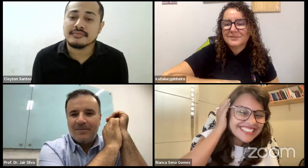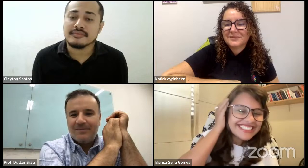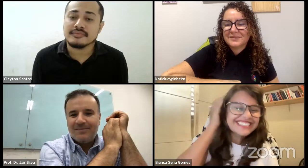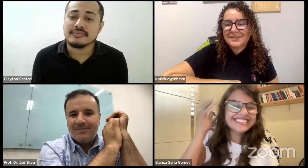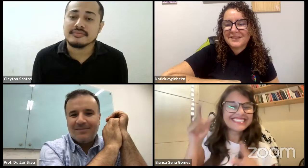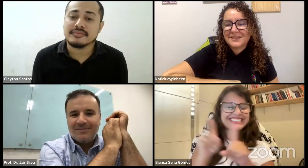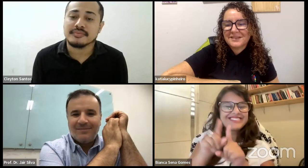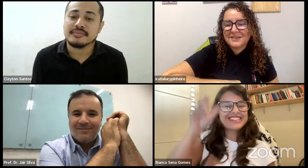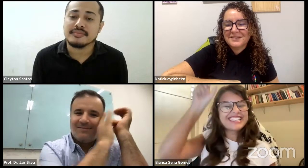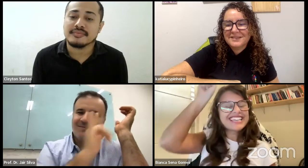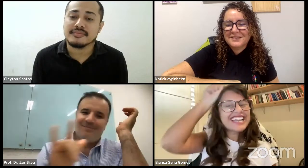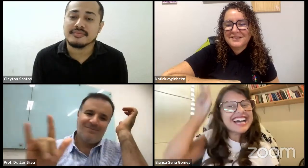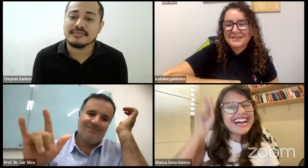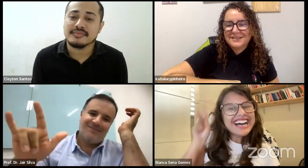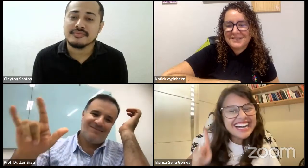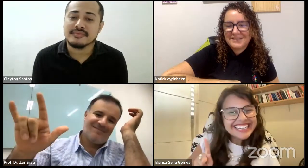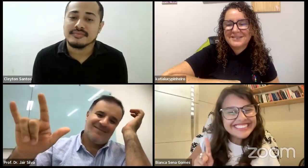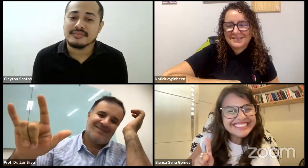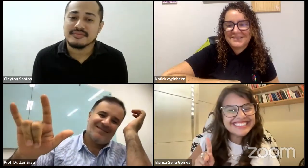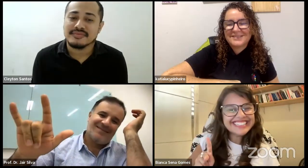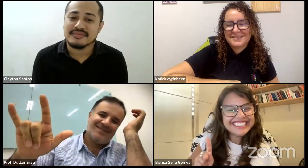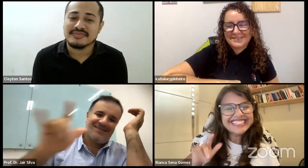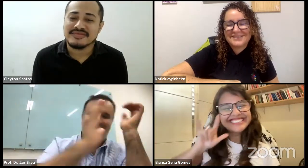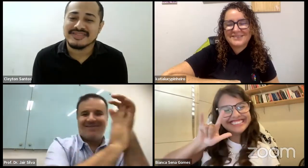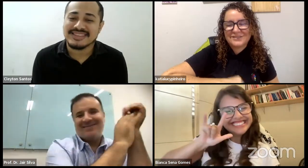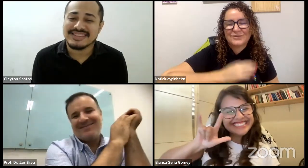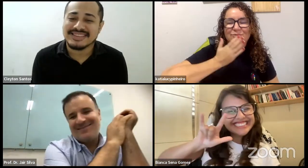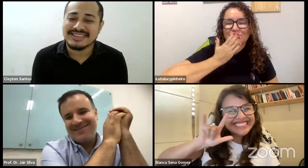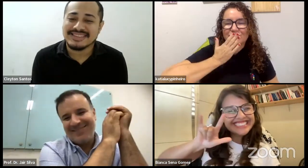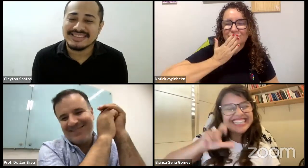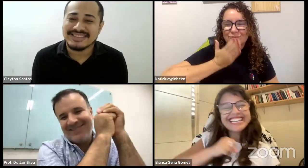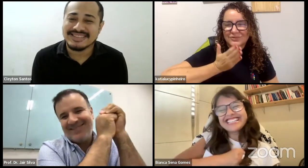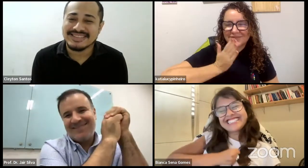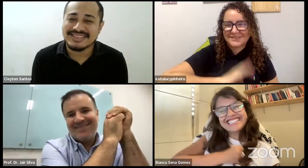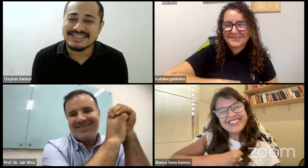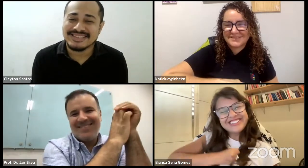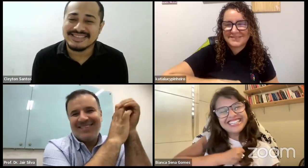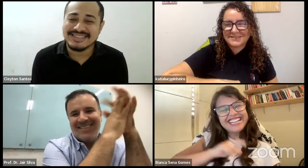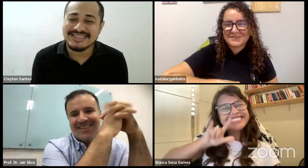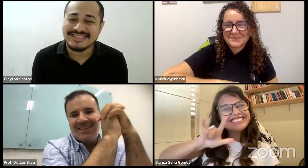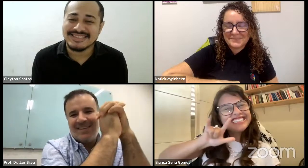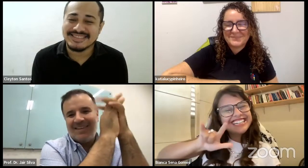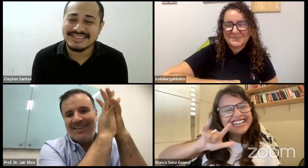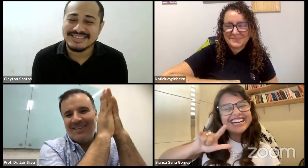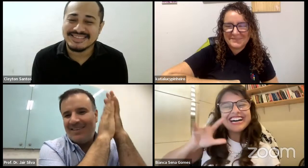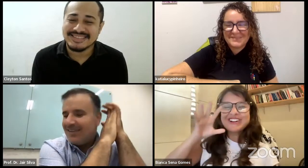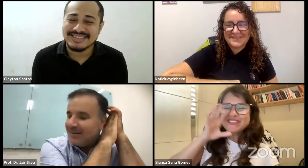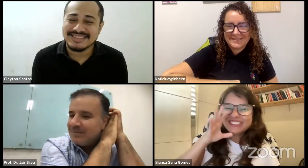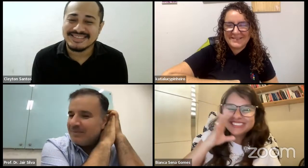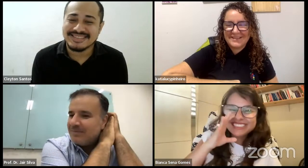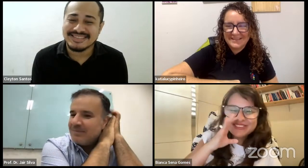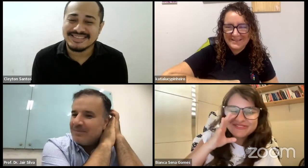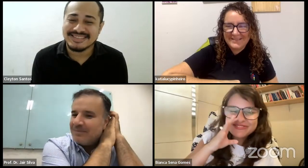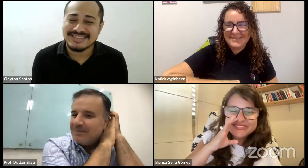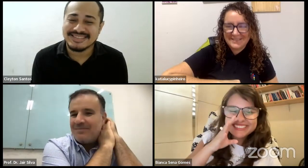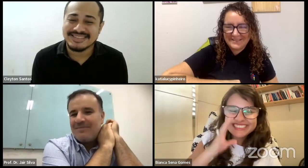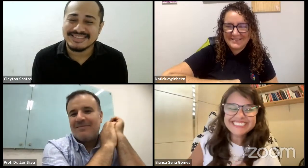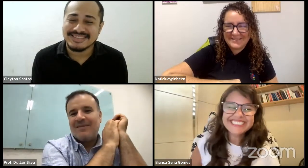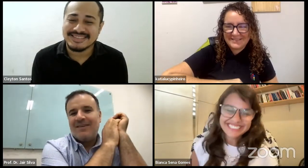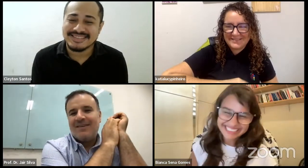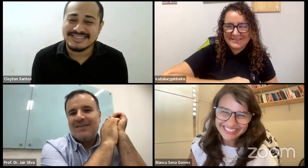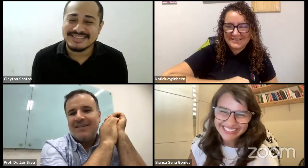Também gostaria de cumprimentar o professor Jair, a professora Kátia. Amo vocês, estou com